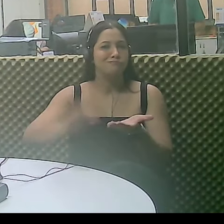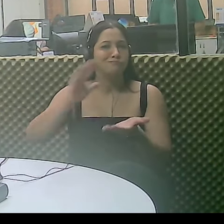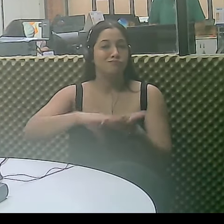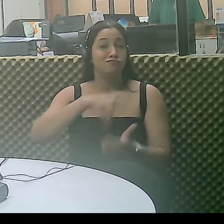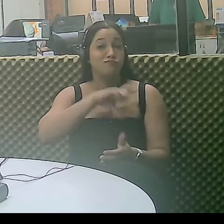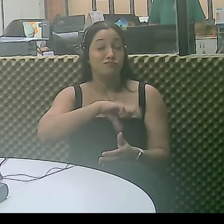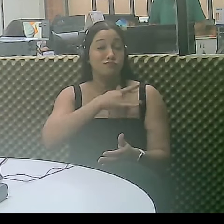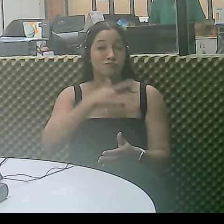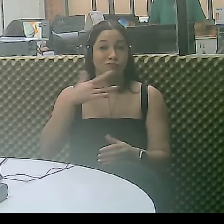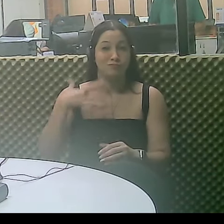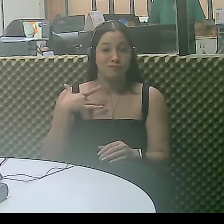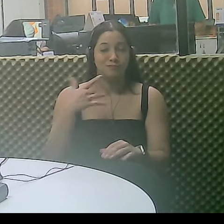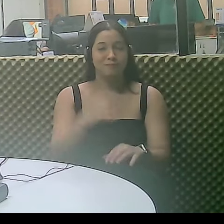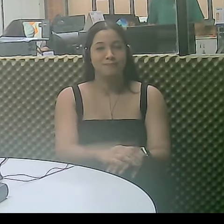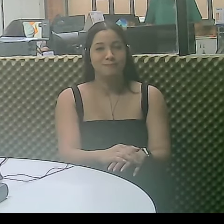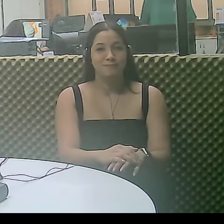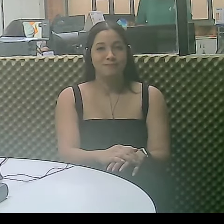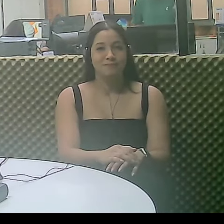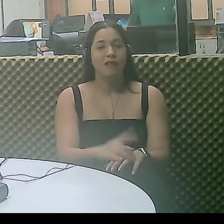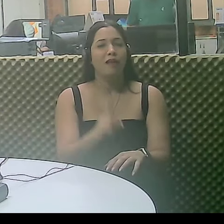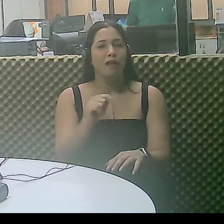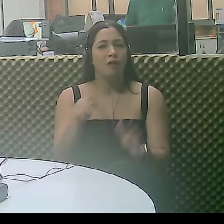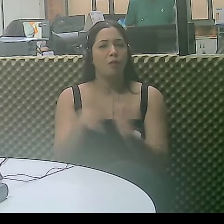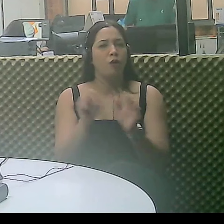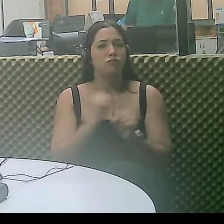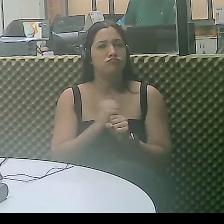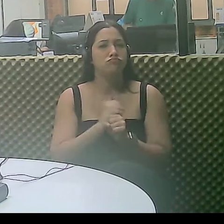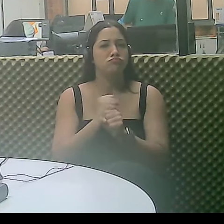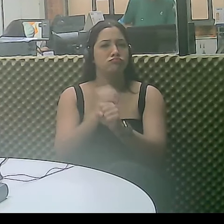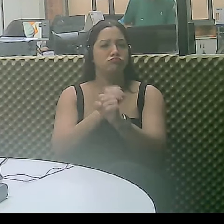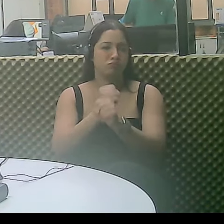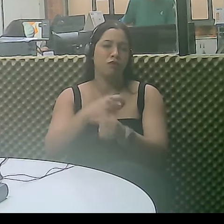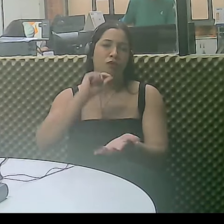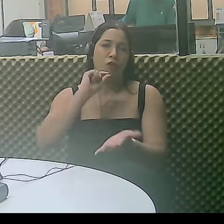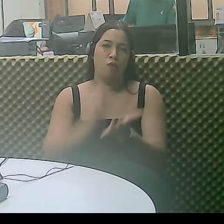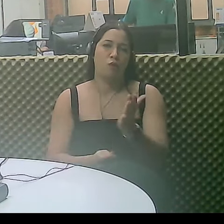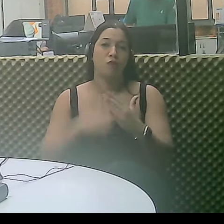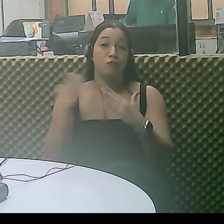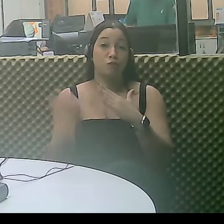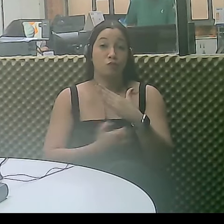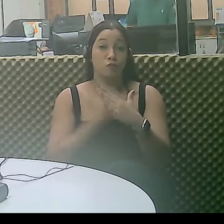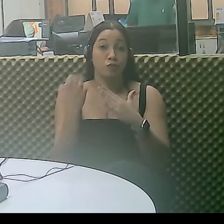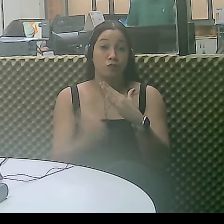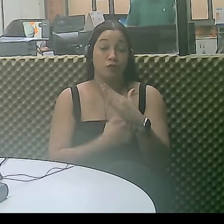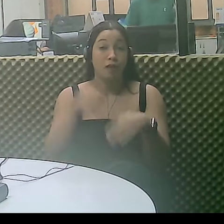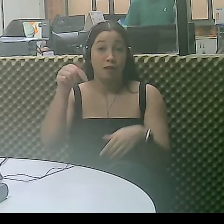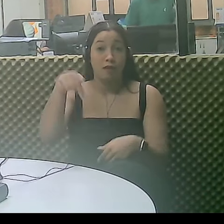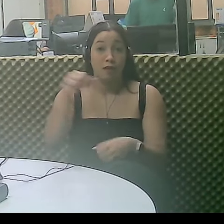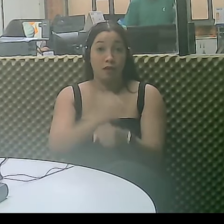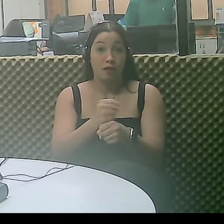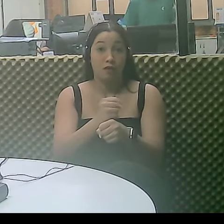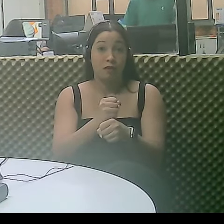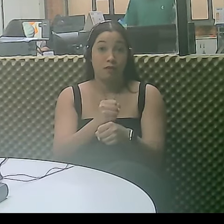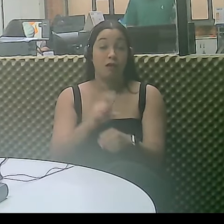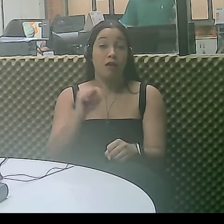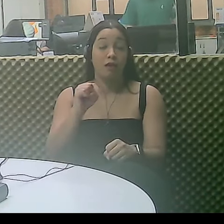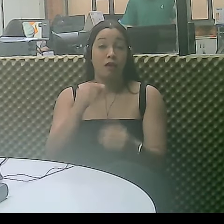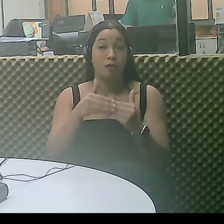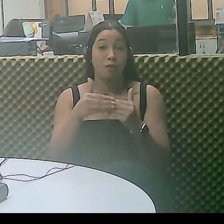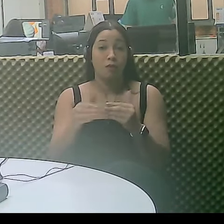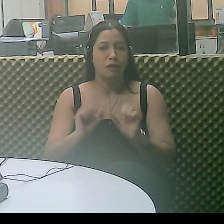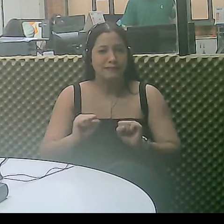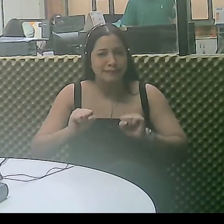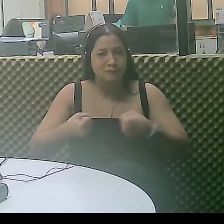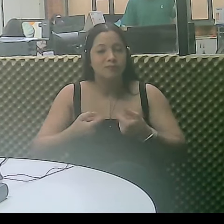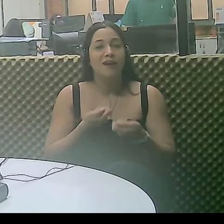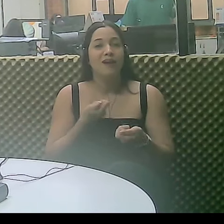plano de saúde. A recomposição é uma medida anual que está prevista no contrato com a empresa e, neste ano, foi definida a partir dos